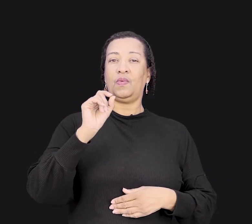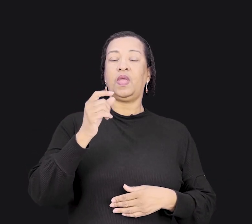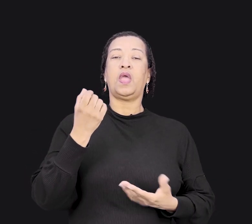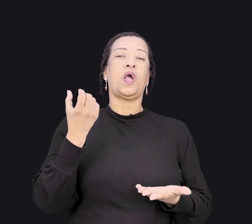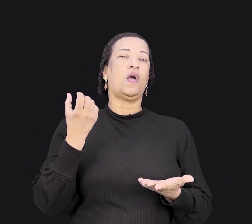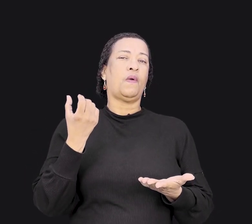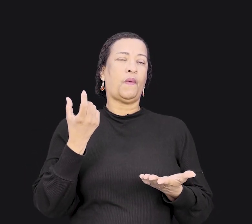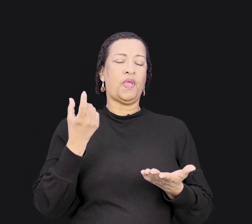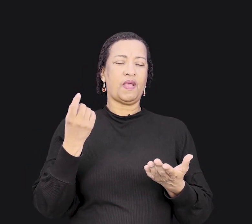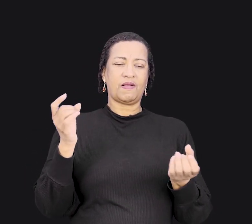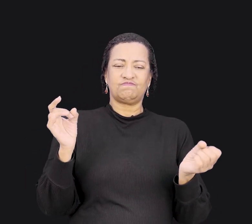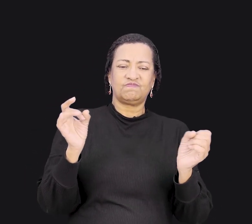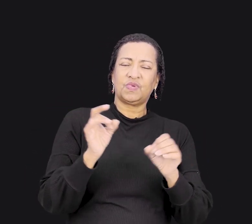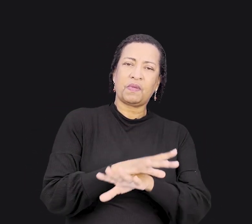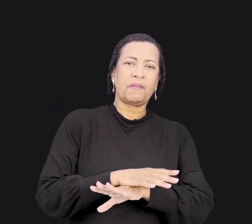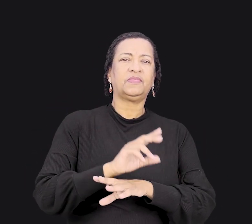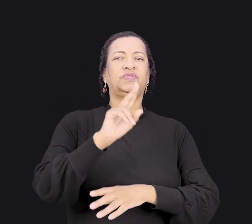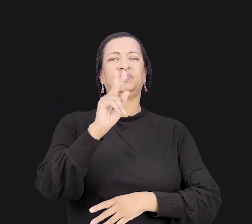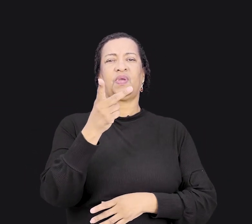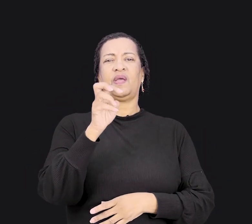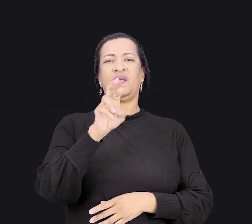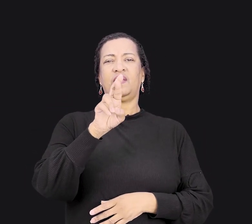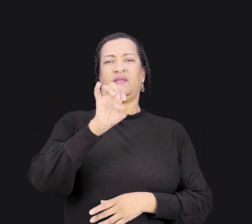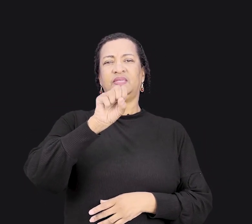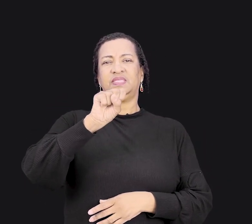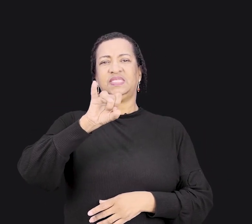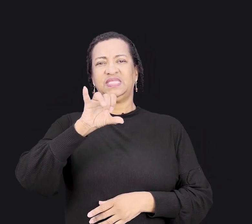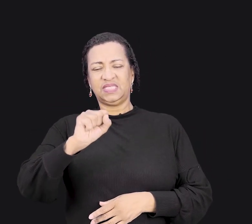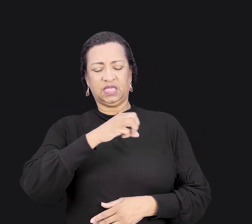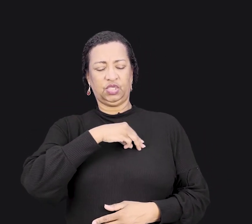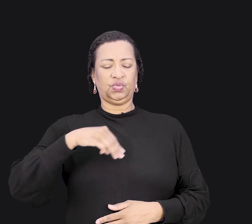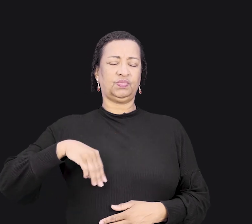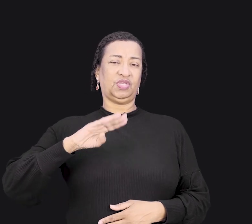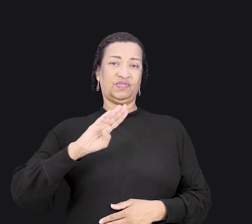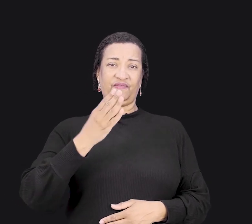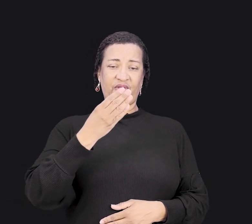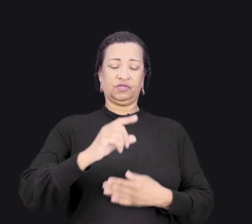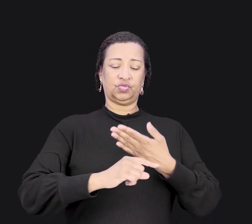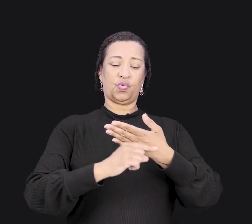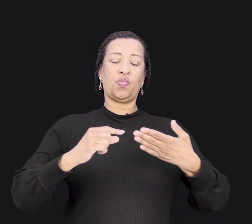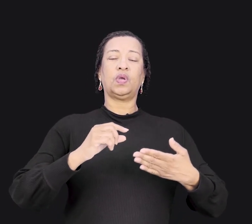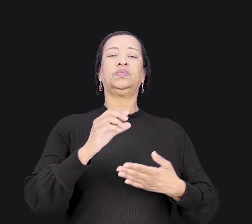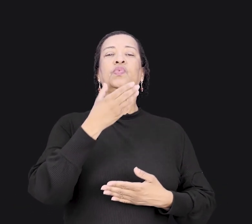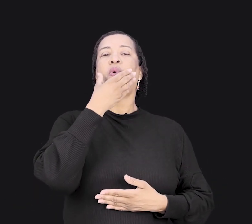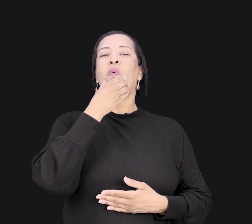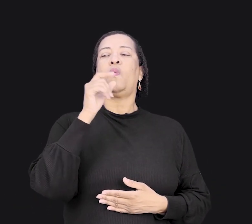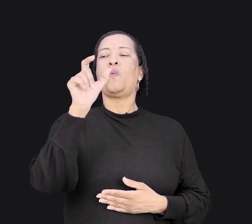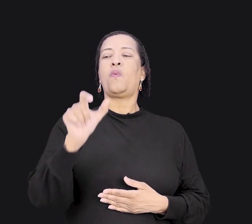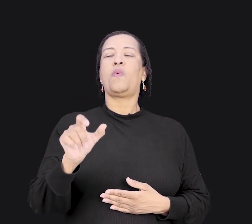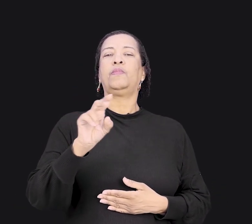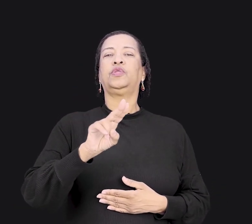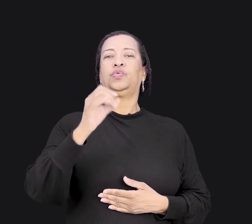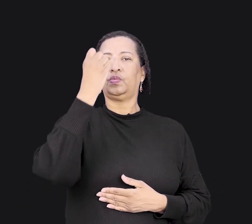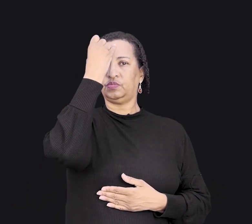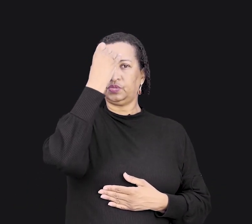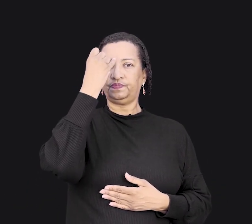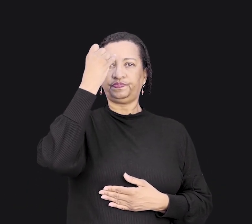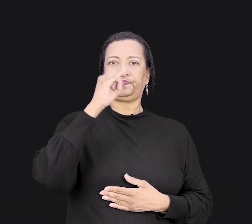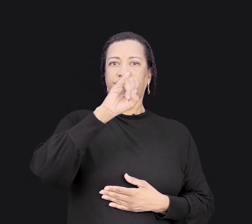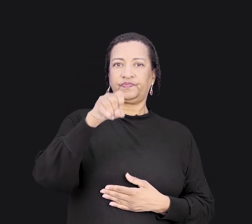às heresias e aos falsos mestres. Seu autor é um homem chamado Judas. Este era um nome muito comum nos dias